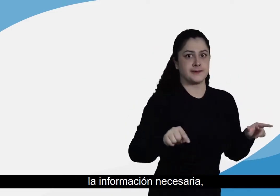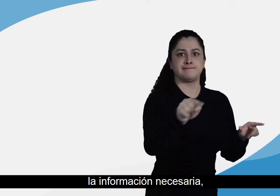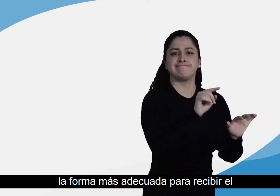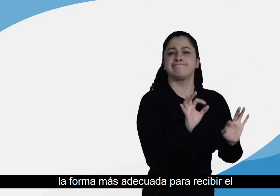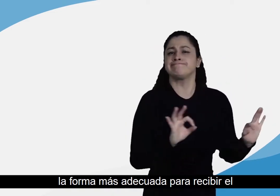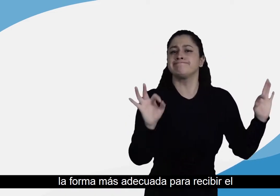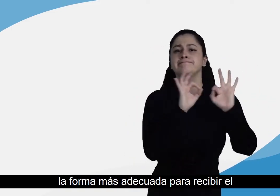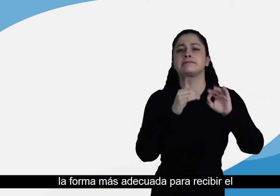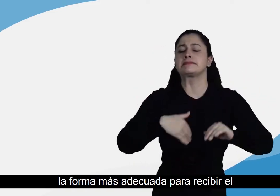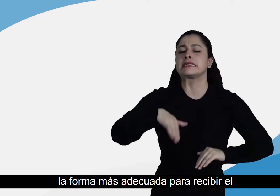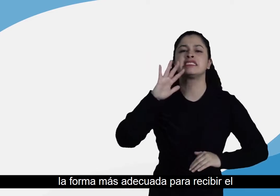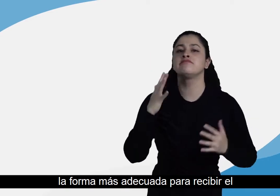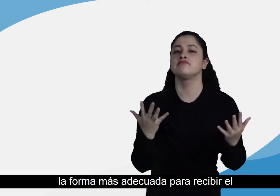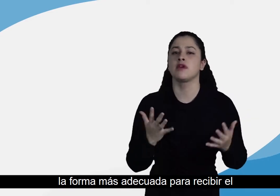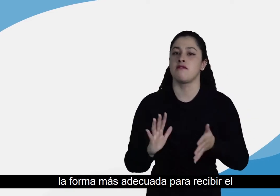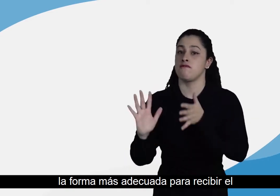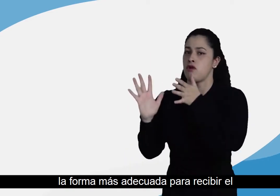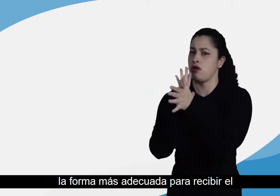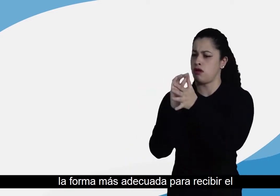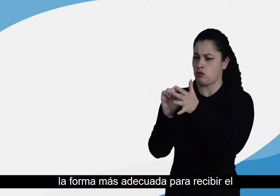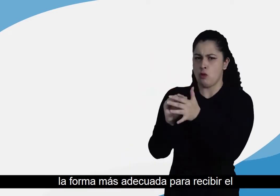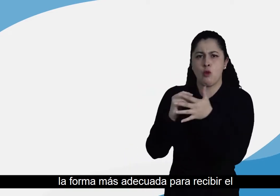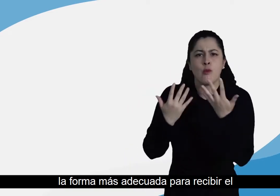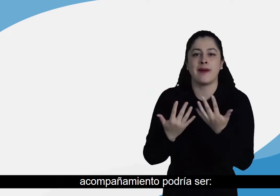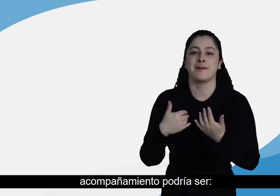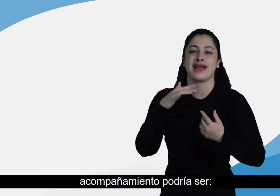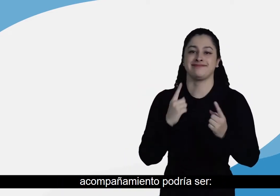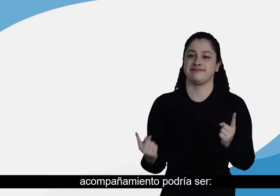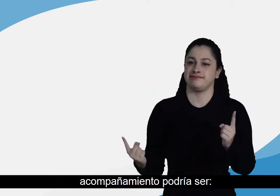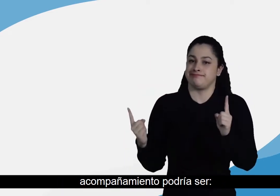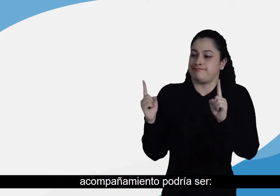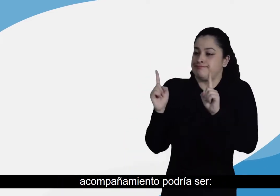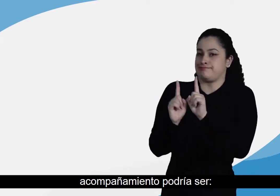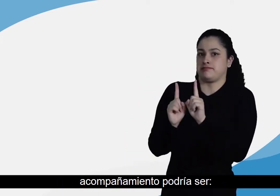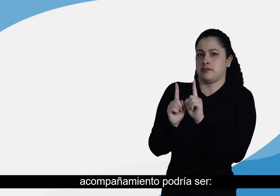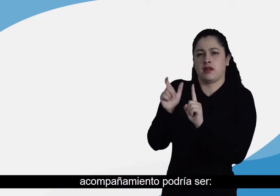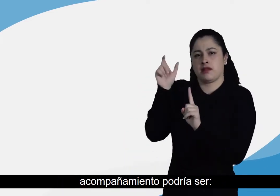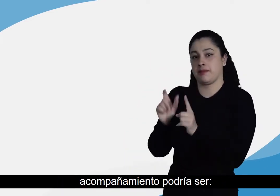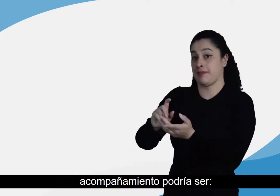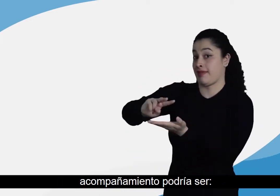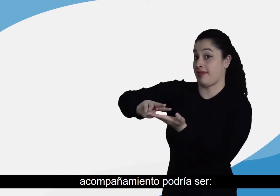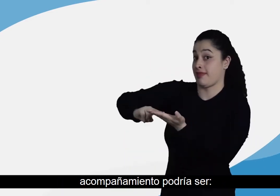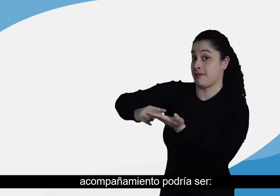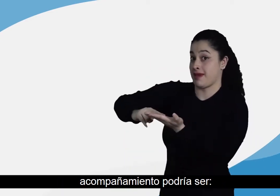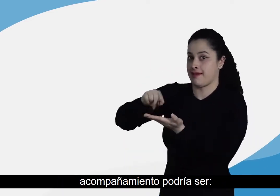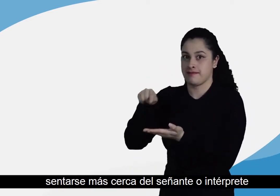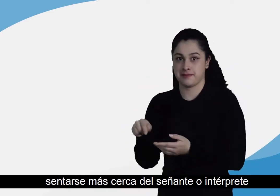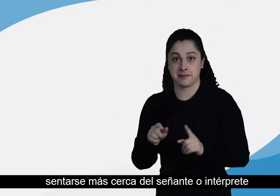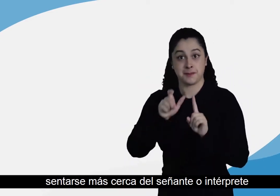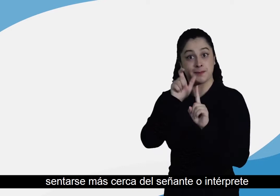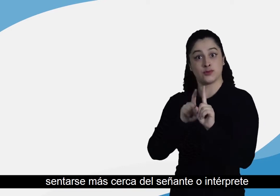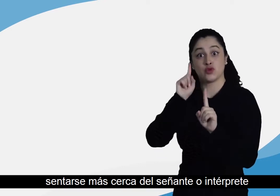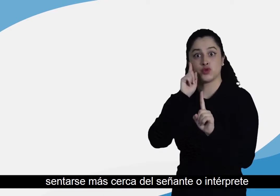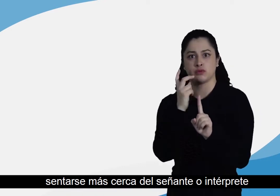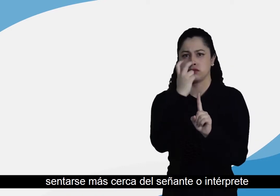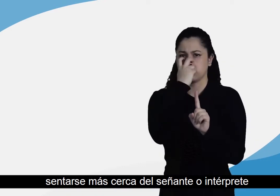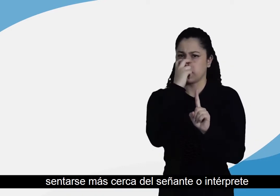La forma más adecuada para recibir el acompañamiento podría ser Sentarse más